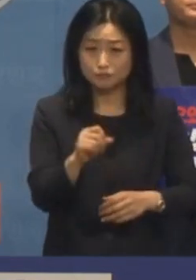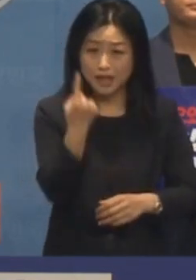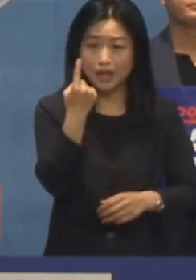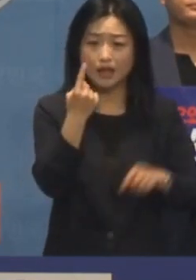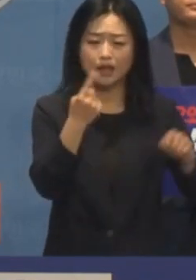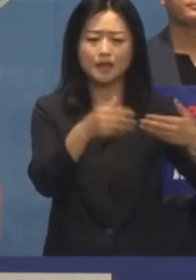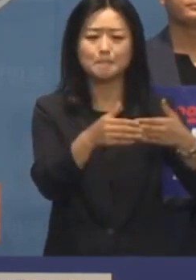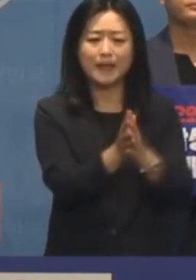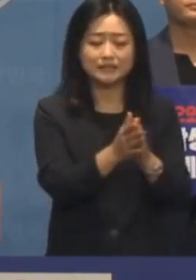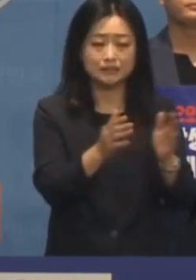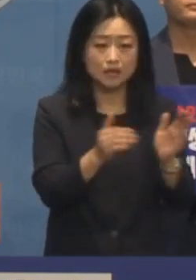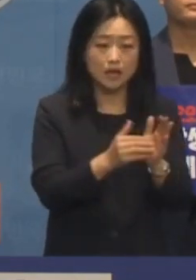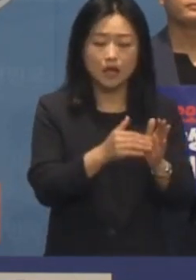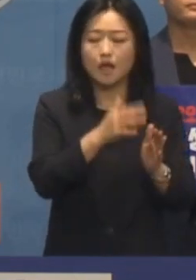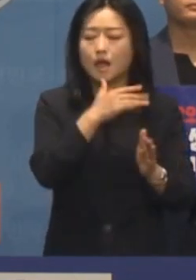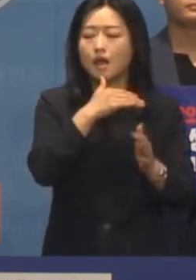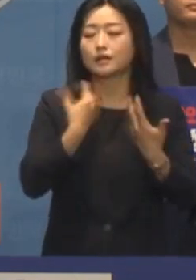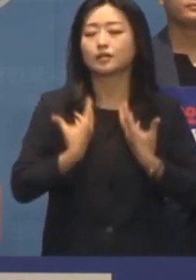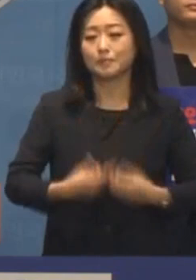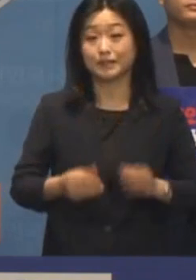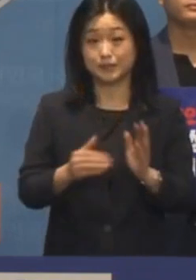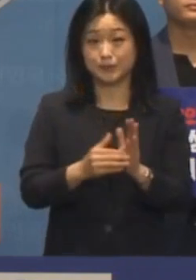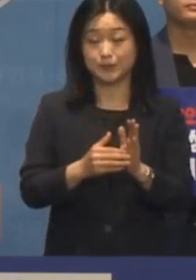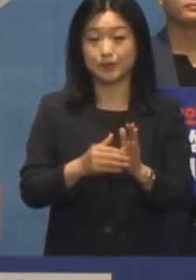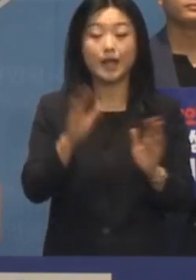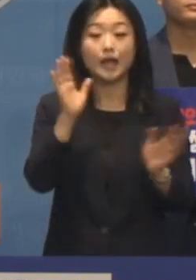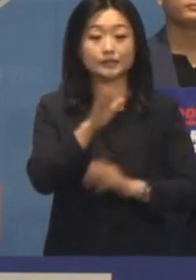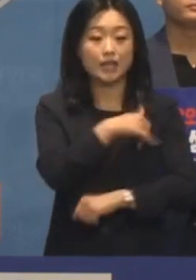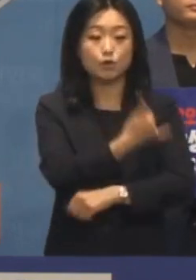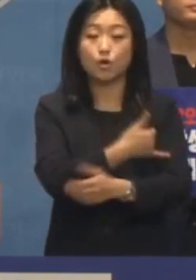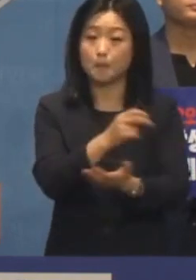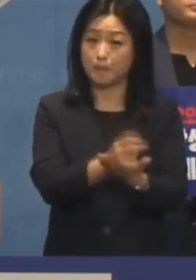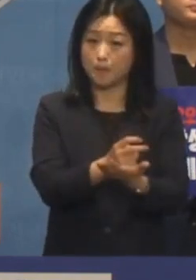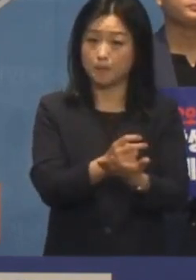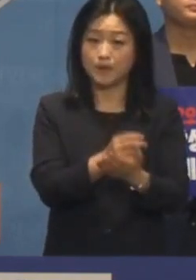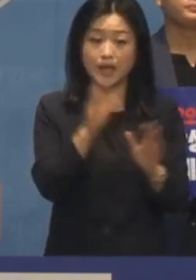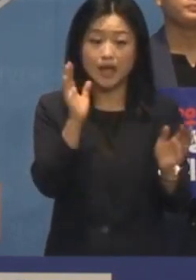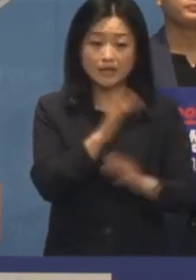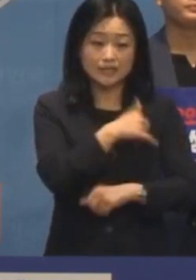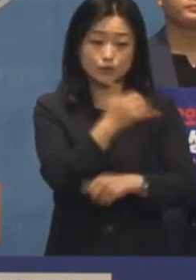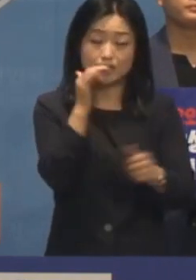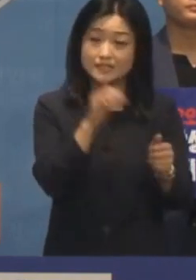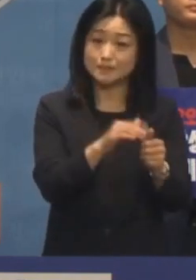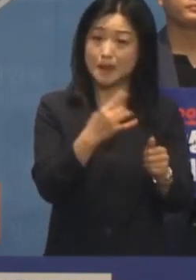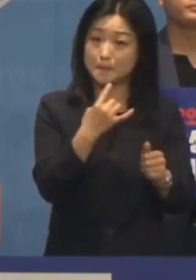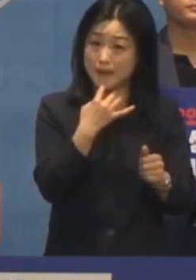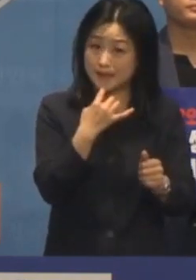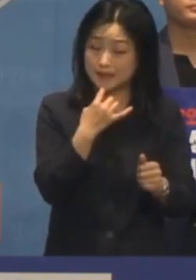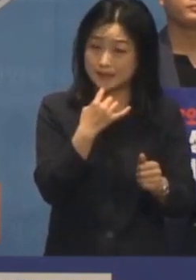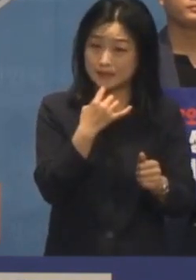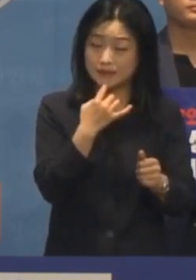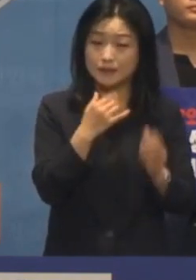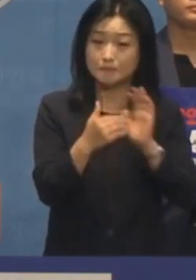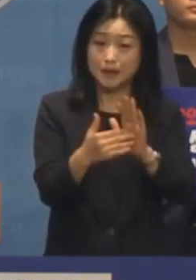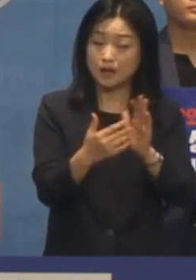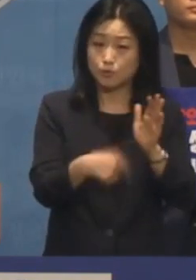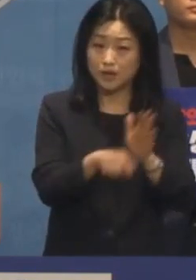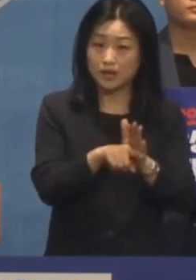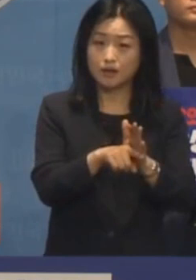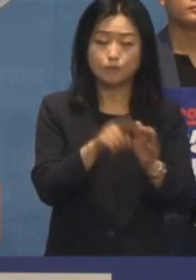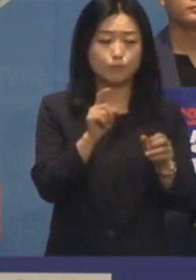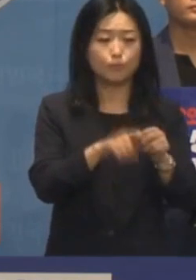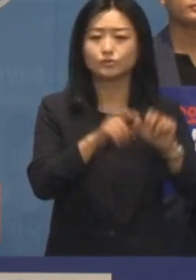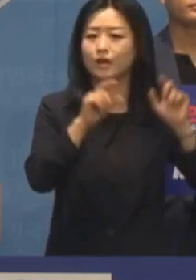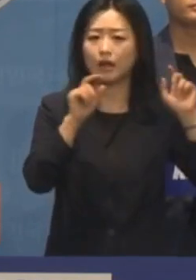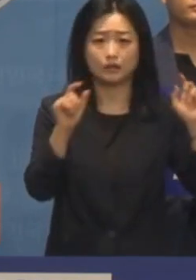폐지될 수 있다는 사실에 절망했습니다. 학생인권법은 단순히 학생인권 침해만 없으면 되는 것이 아니라 보다 적극적인